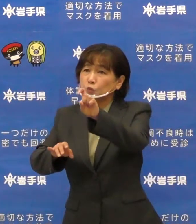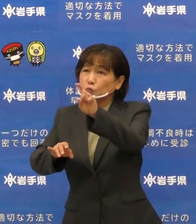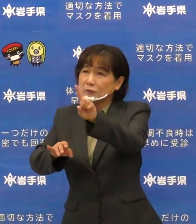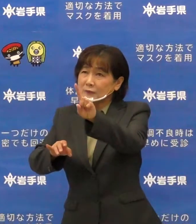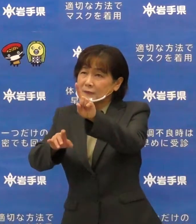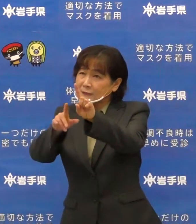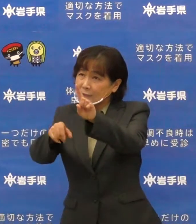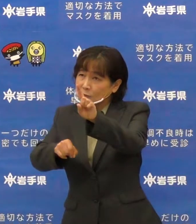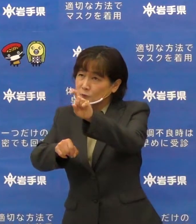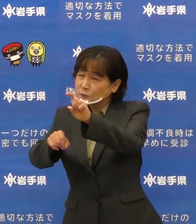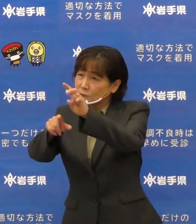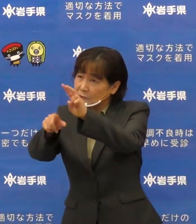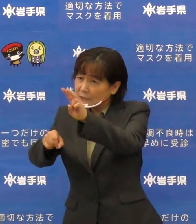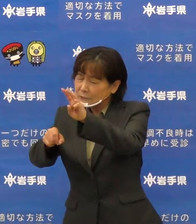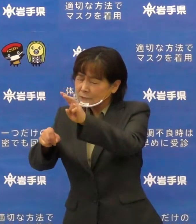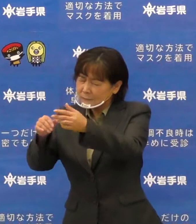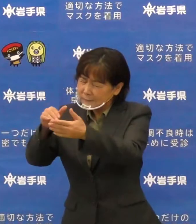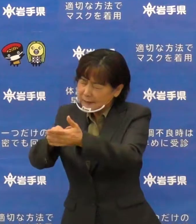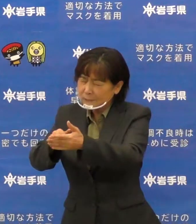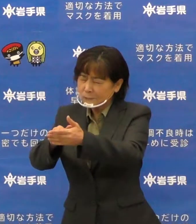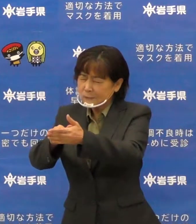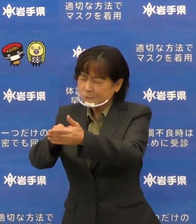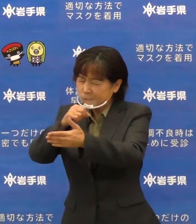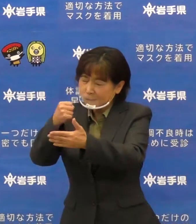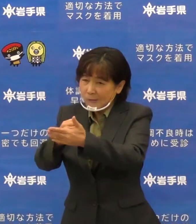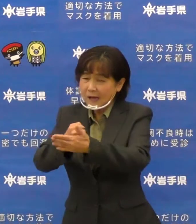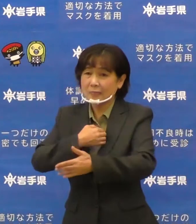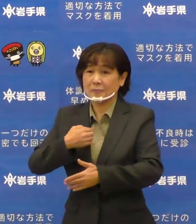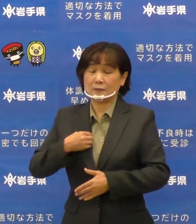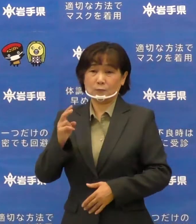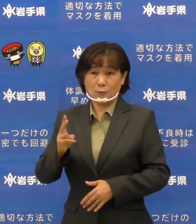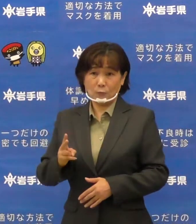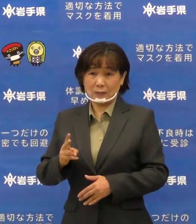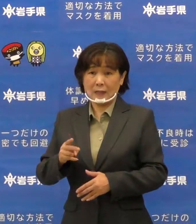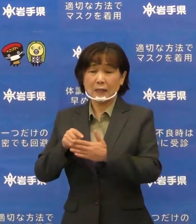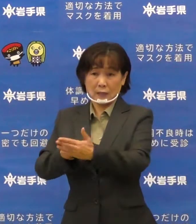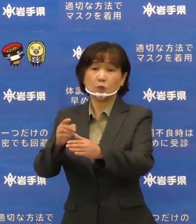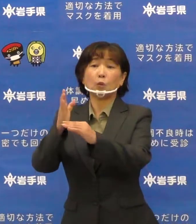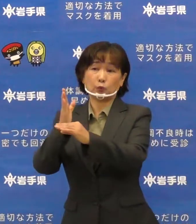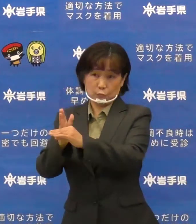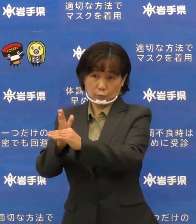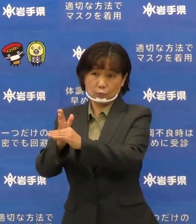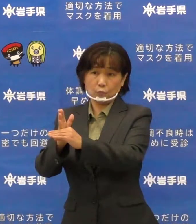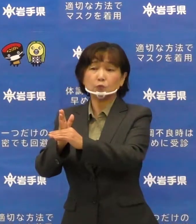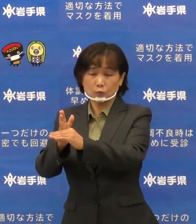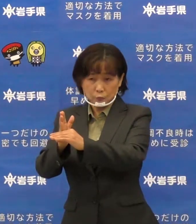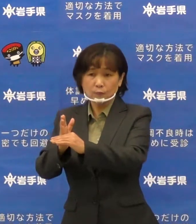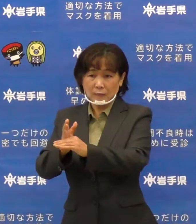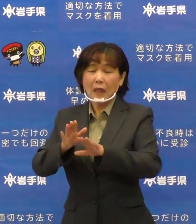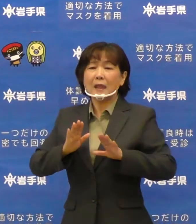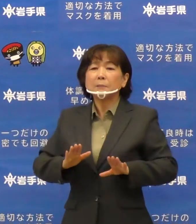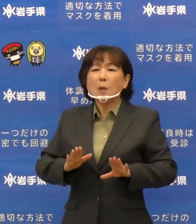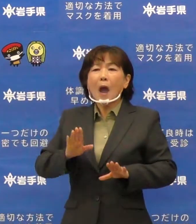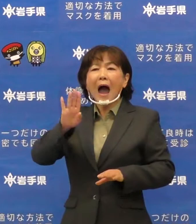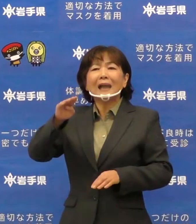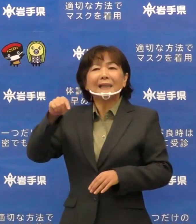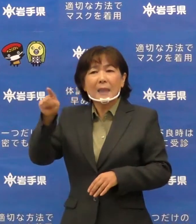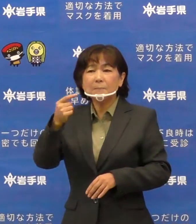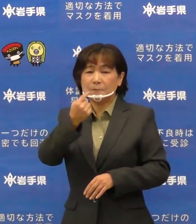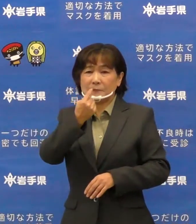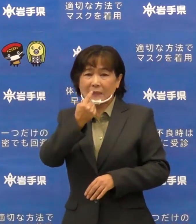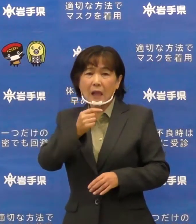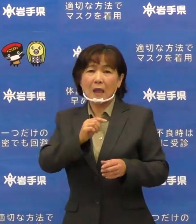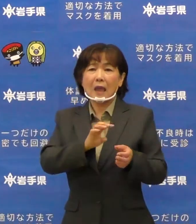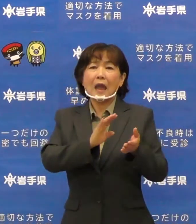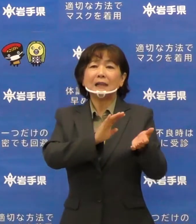ートに入っていく中、県が医療従事者3回目をこう準備しながらうまくいけばこう11